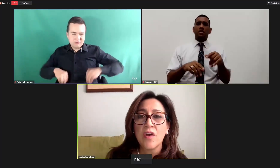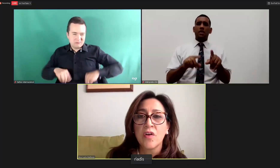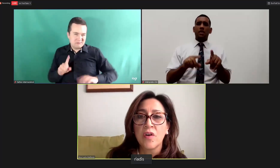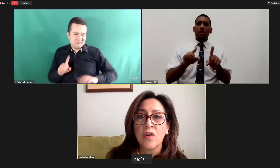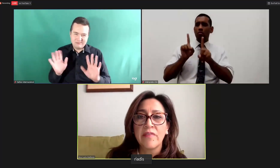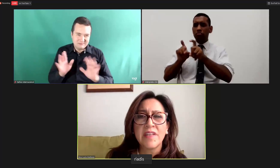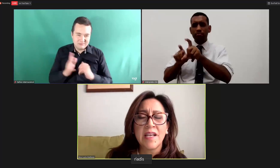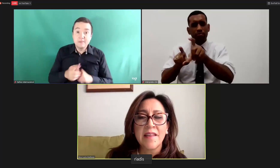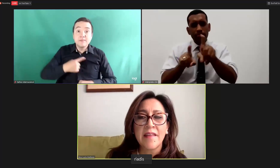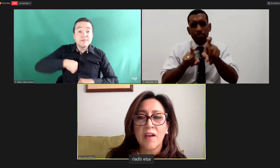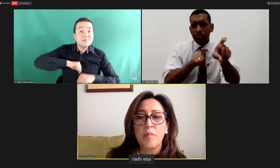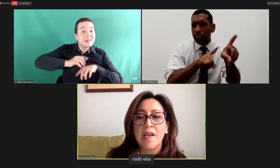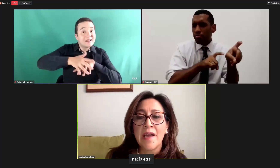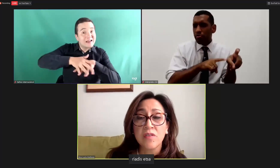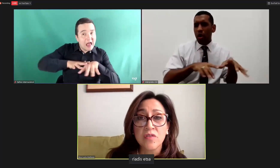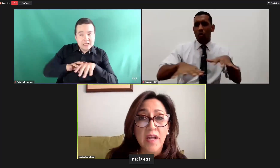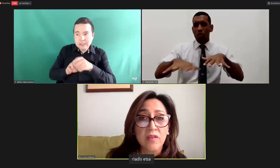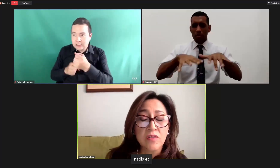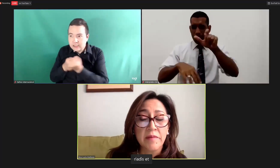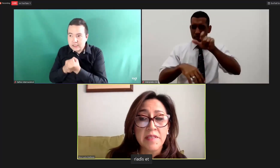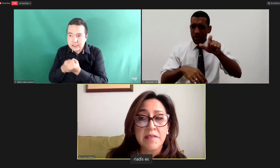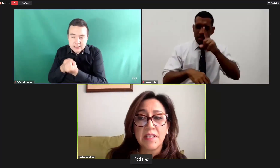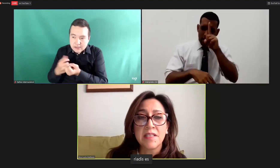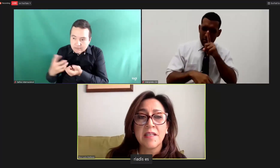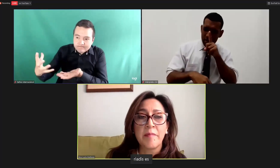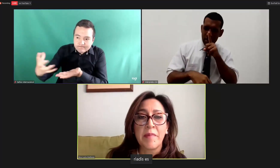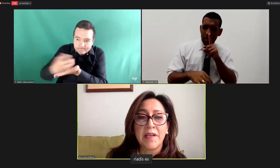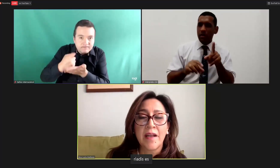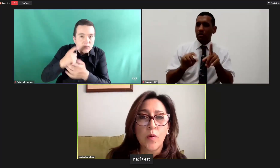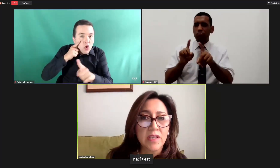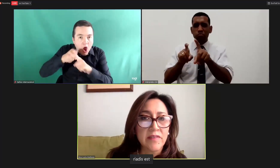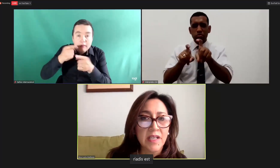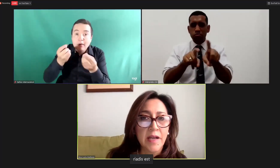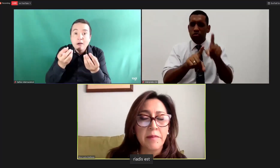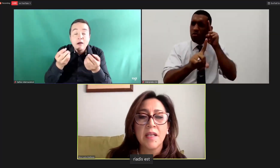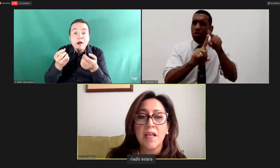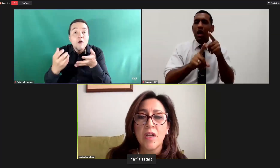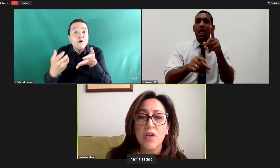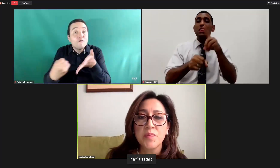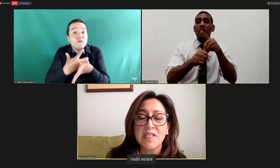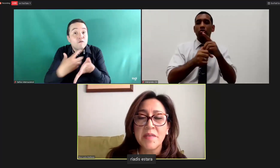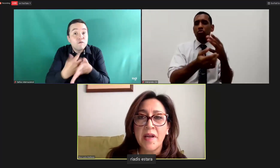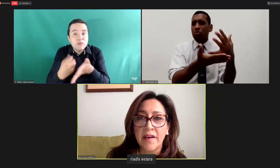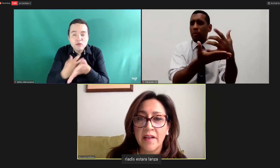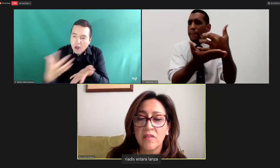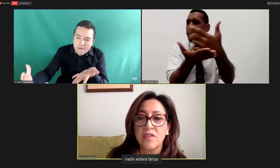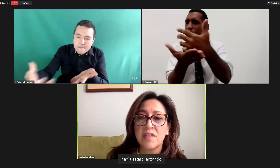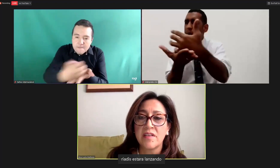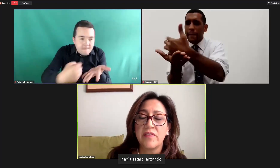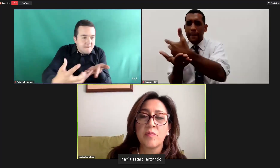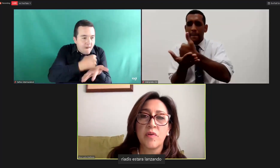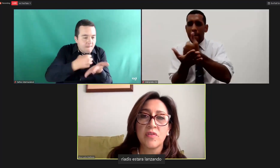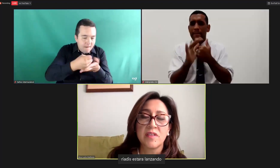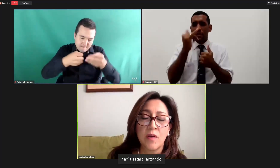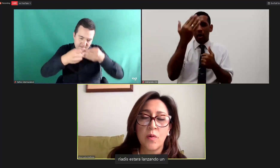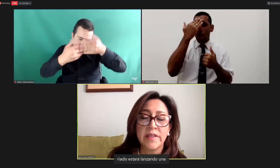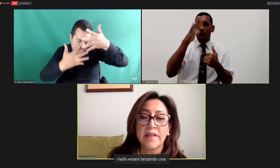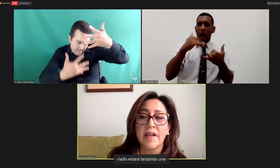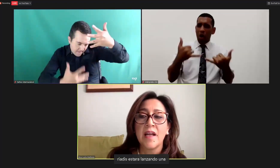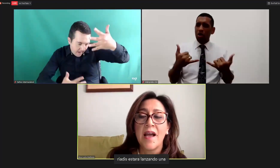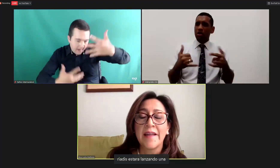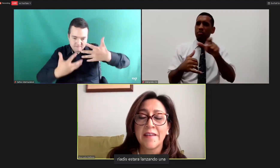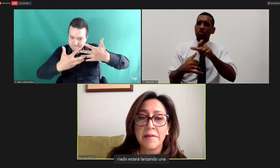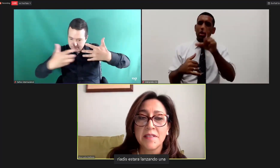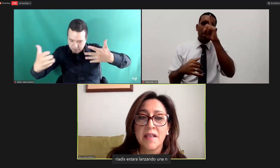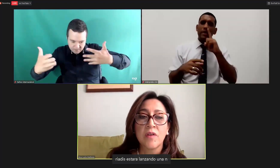discapacidad con la finalidad de recopilar esos datos que visibilicen de manera cuantificable los principales retos y desafíos por los que se